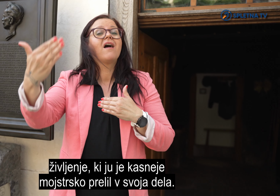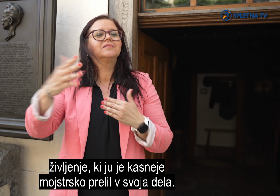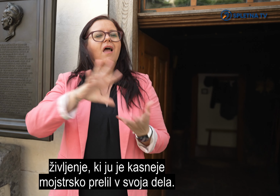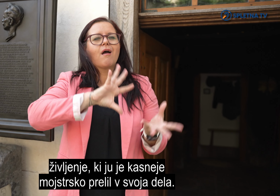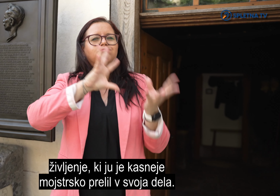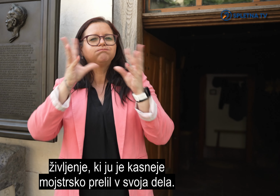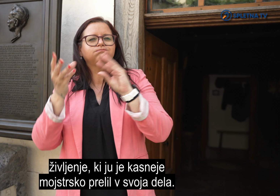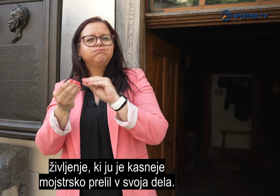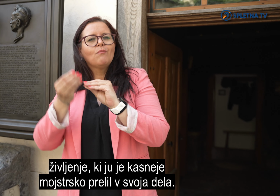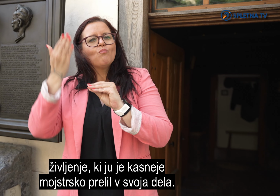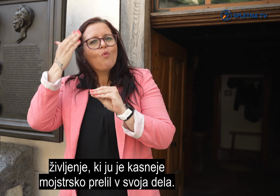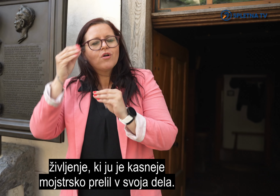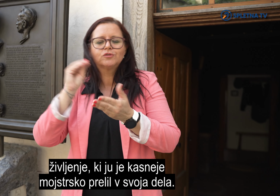v svoja dela.